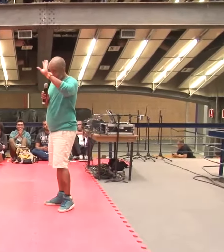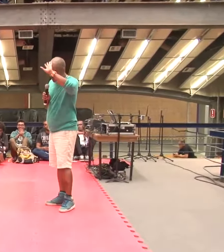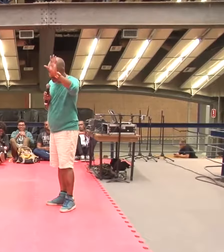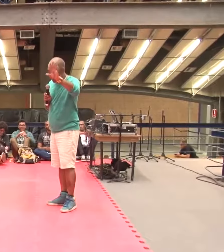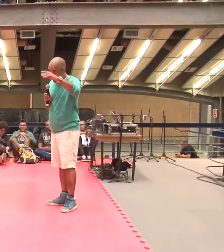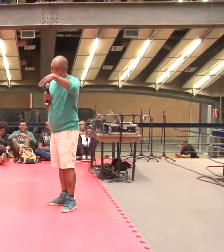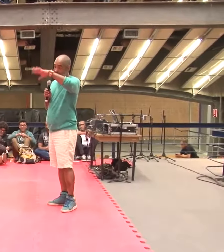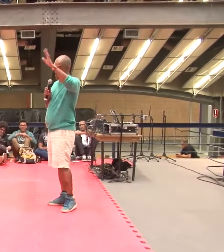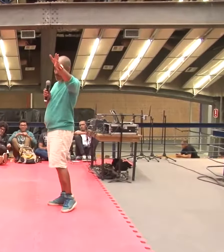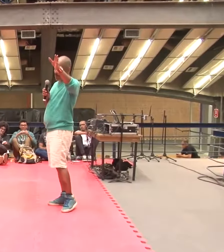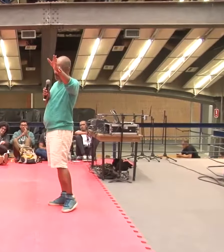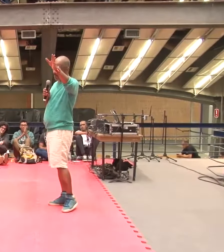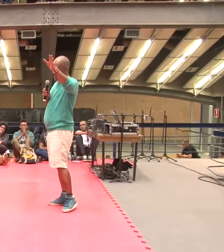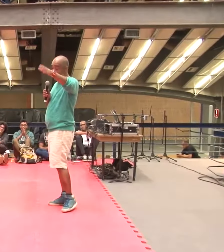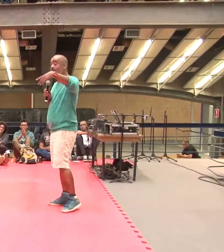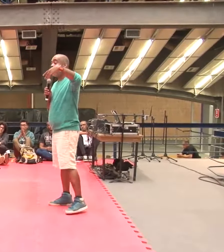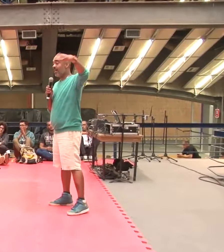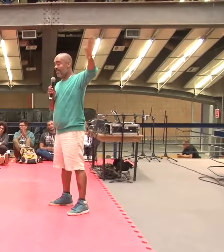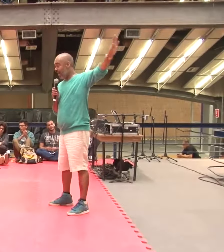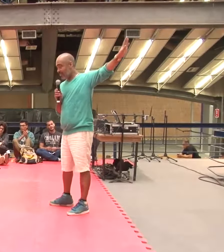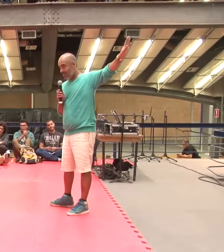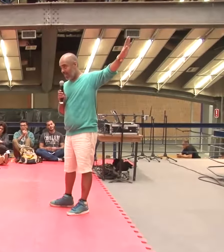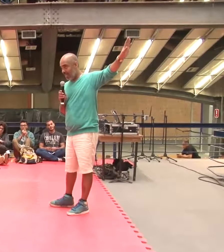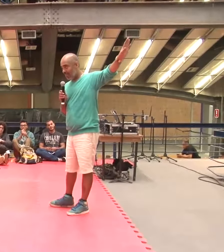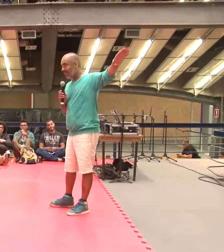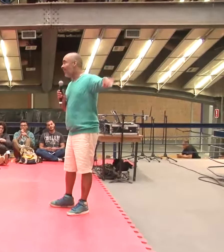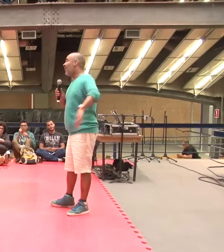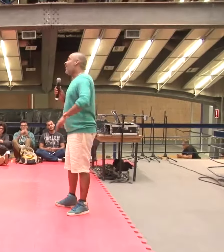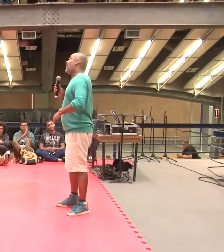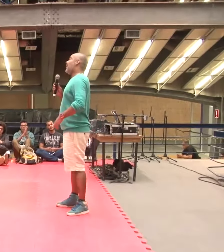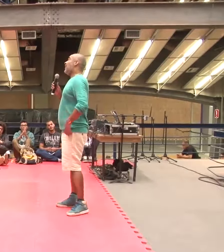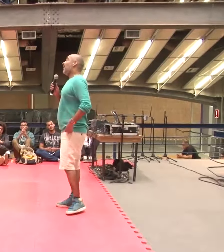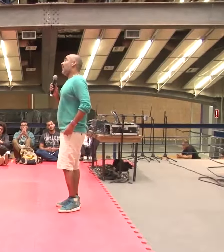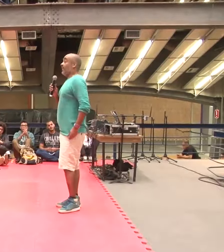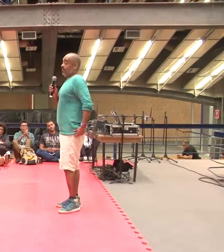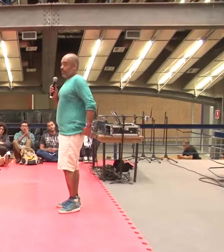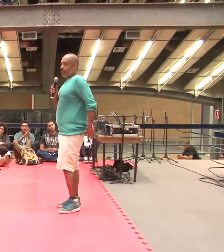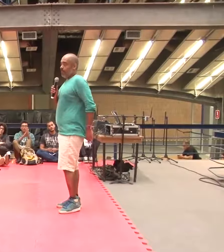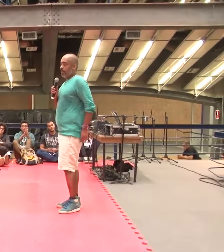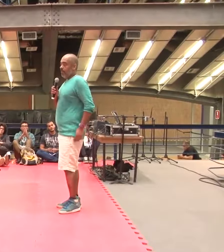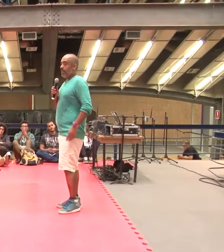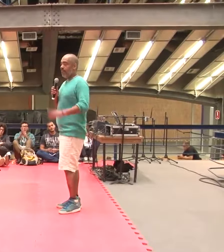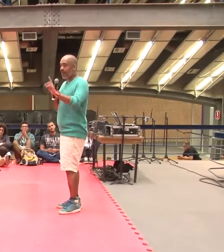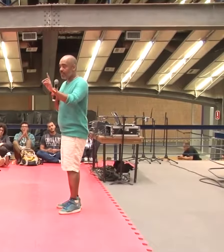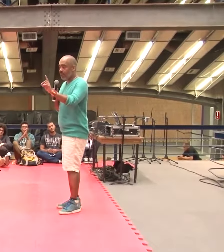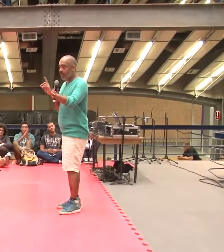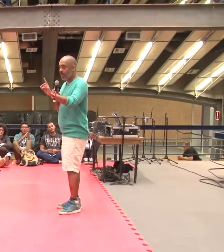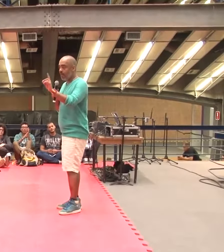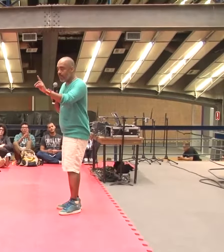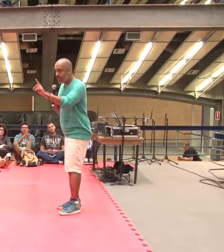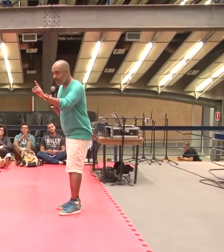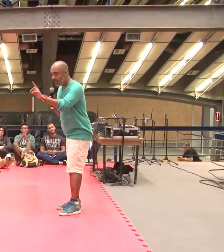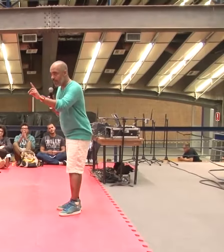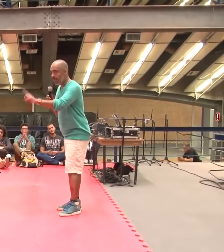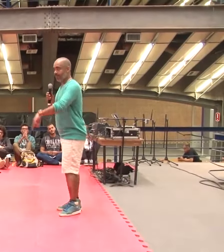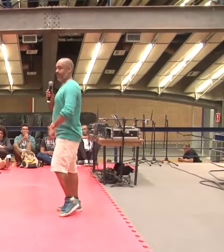se puniu a vida inteira porque se apaixonou pelo negão, se casou com o negão. E disse isso pra mim: não faça como eu,